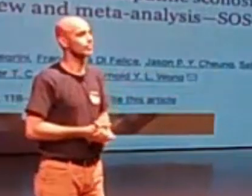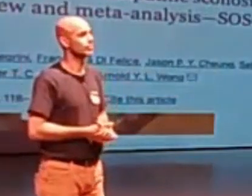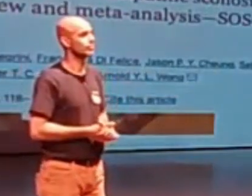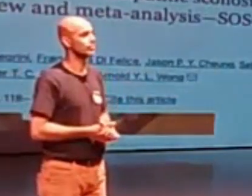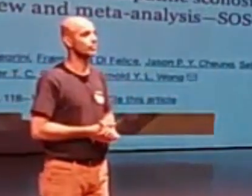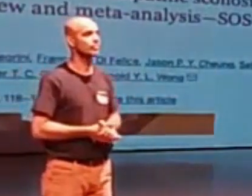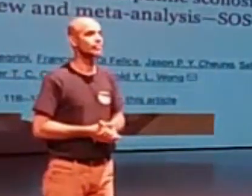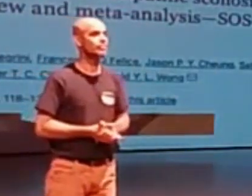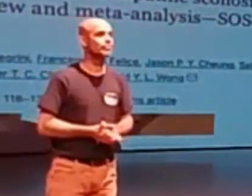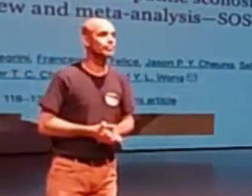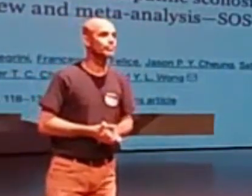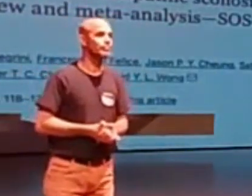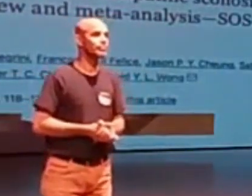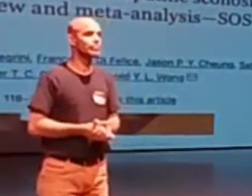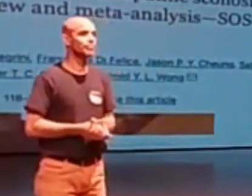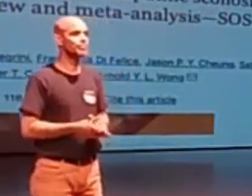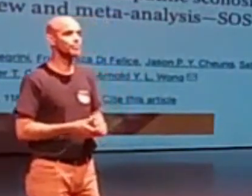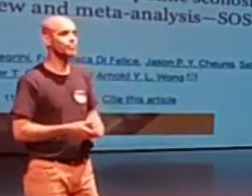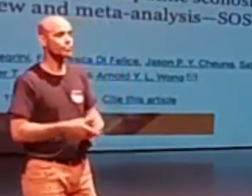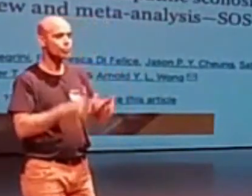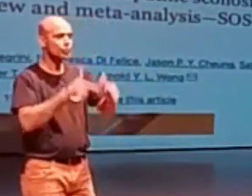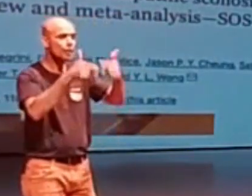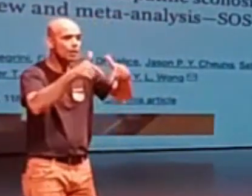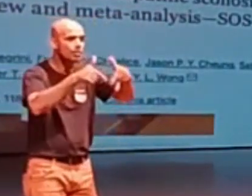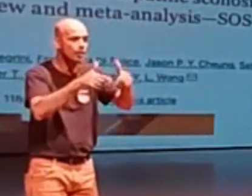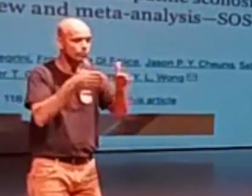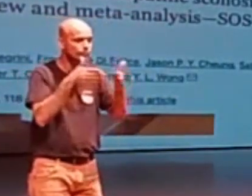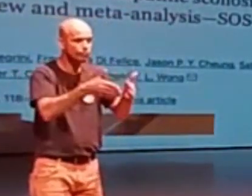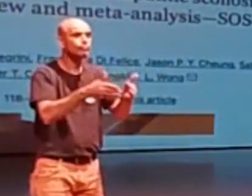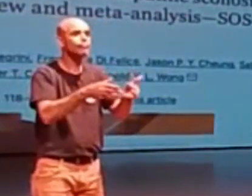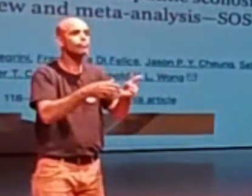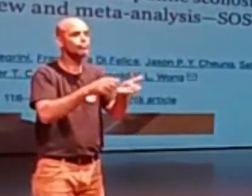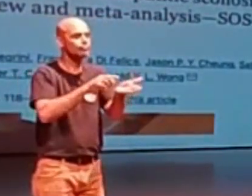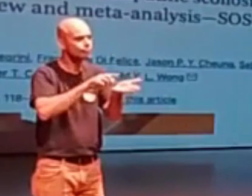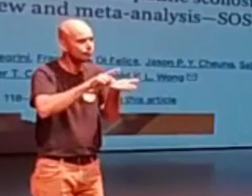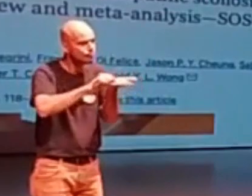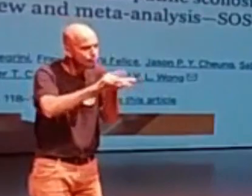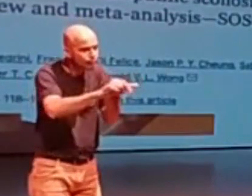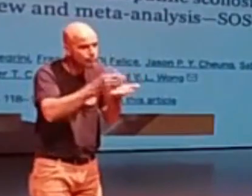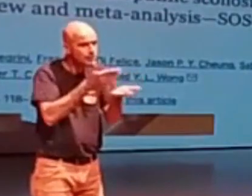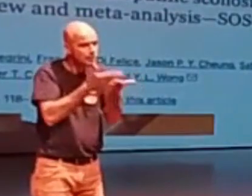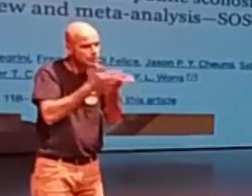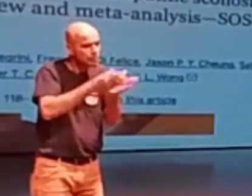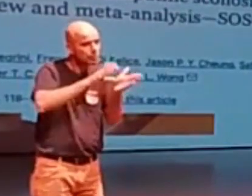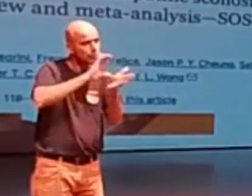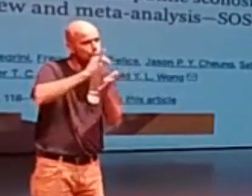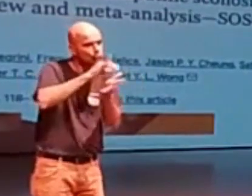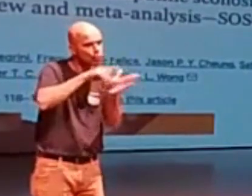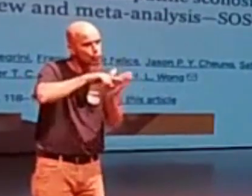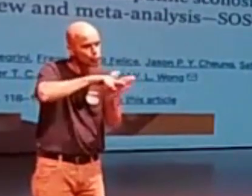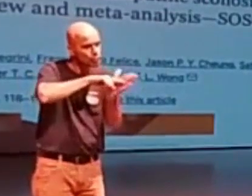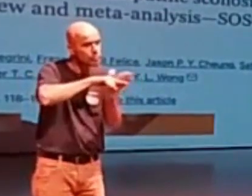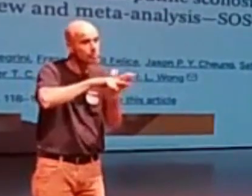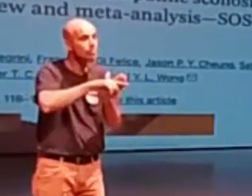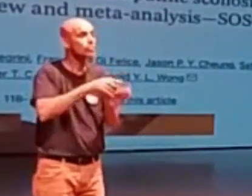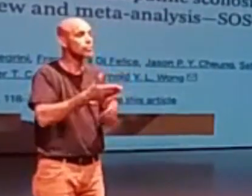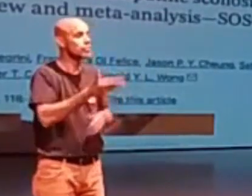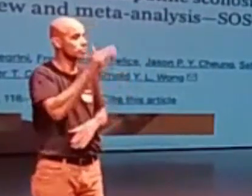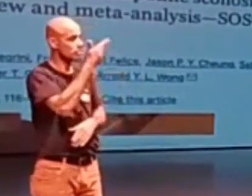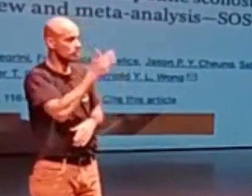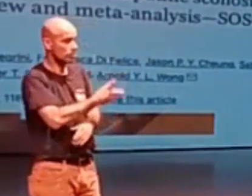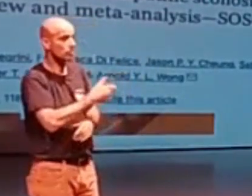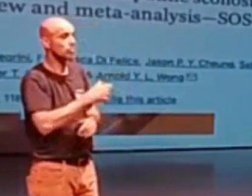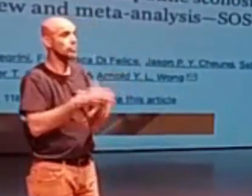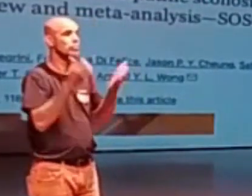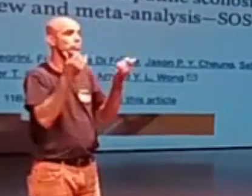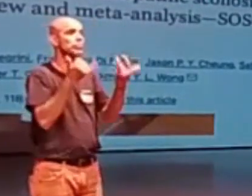Bom, e aqui, trabalho, evidência científica, eu falo que evidência científica tem de tudo, tá? Aqui realmente nós temos uma parte que a